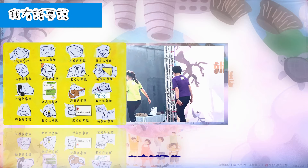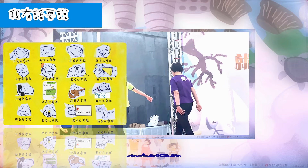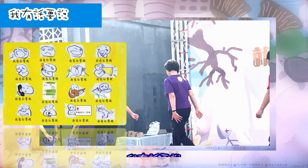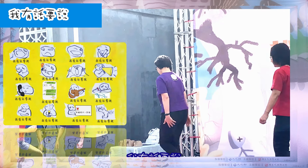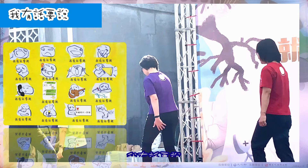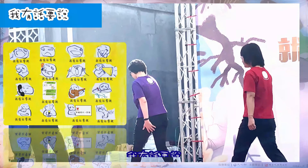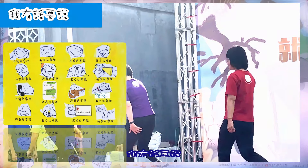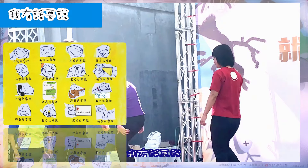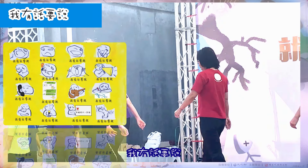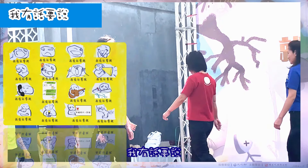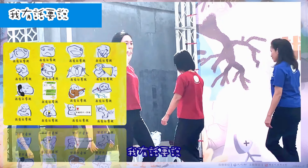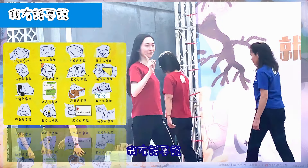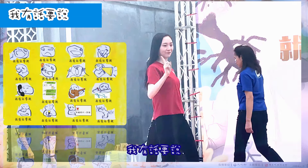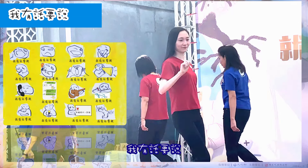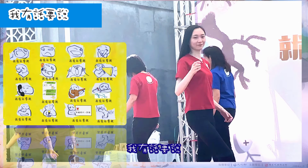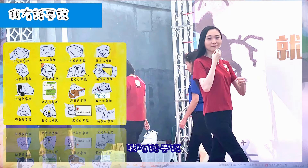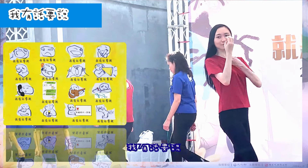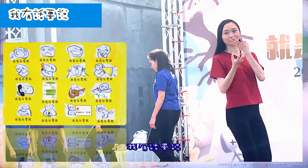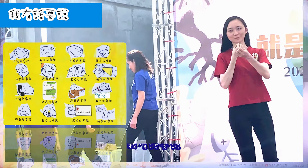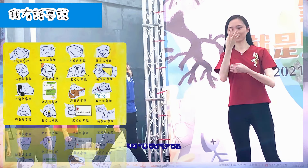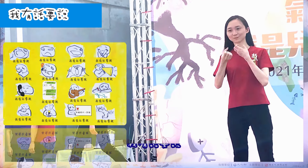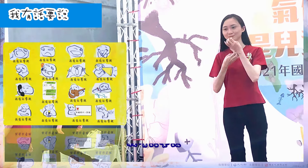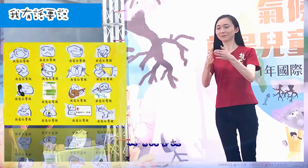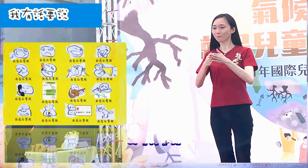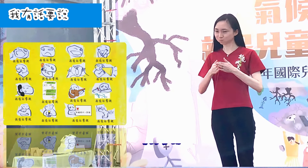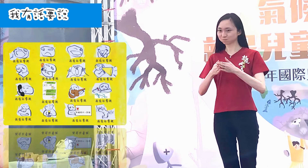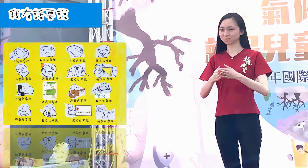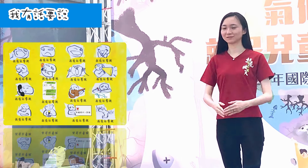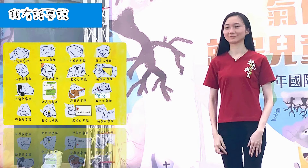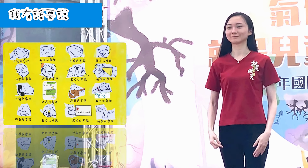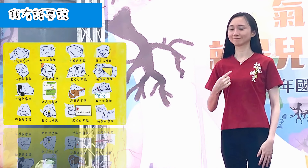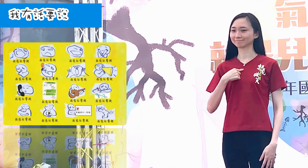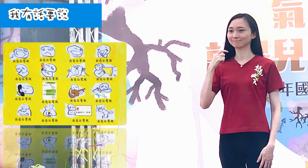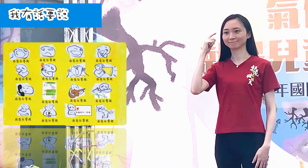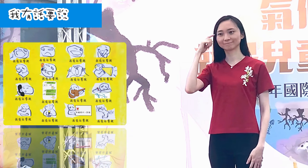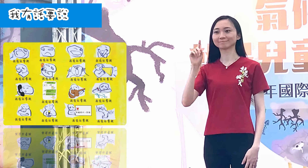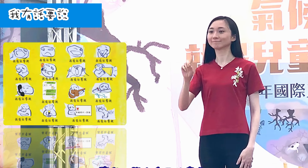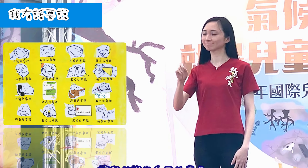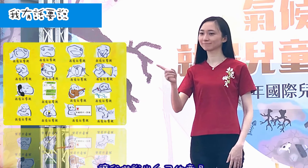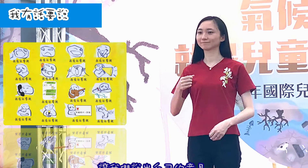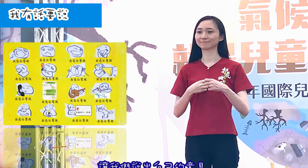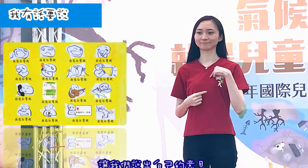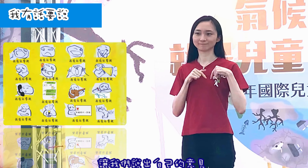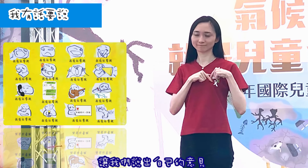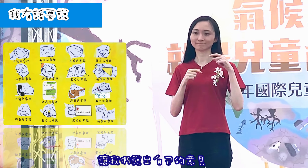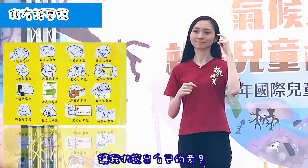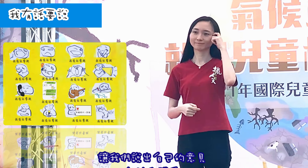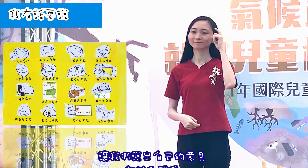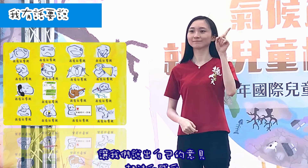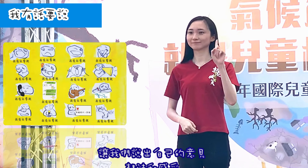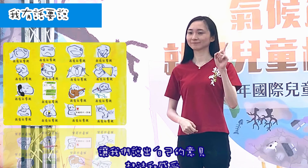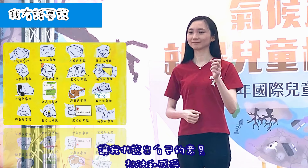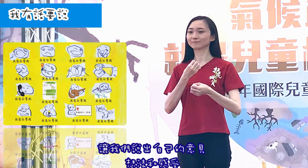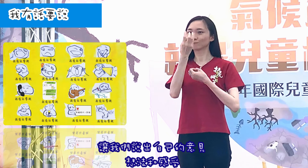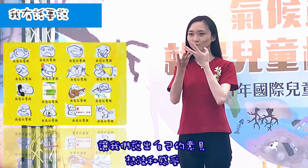我有话要说，让我们说出自己的意见、想法和